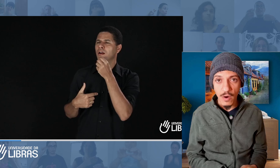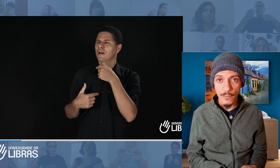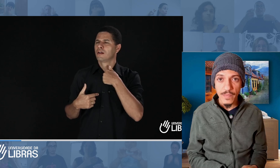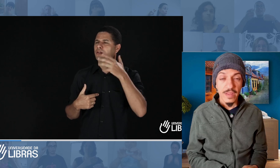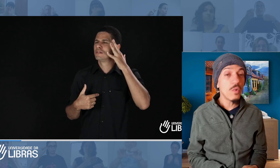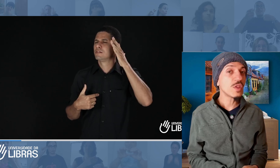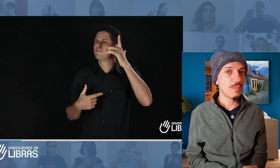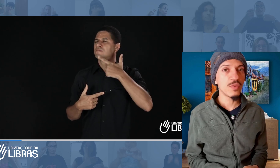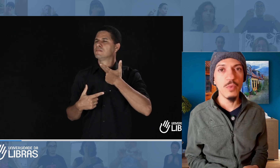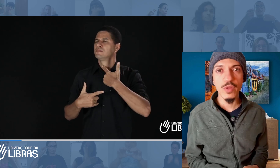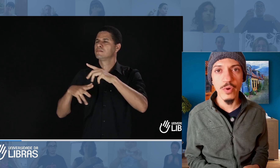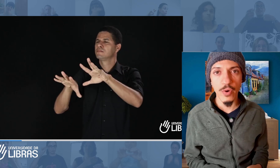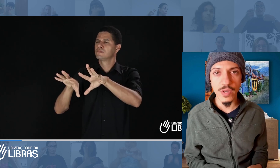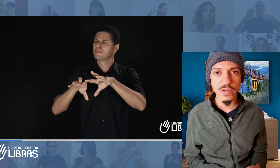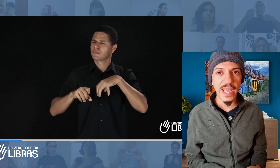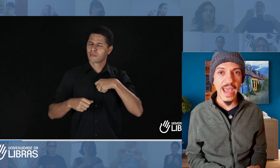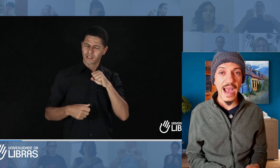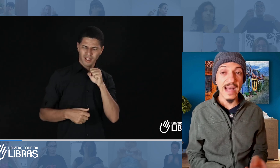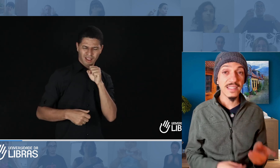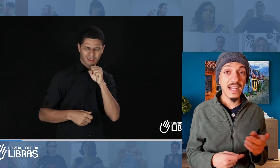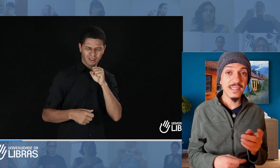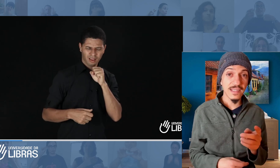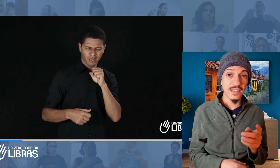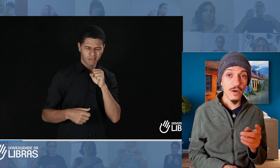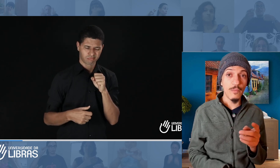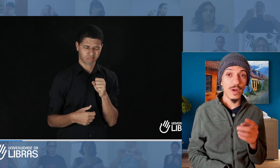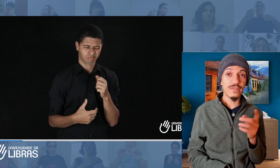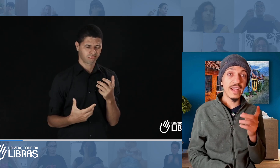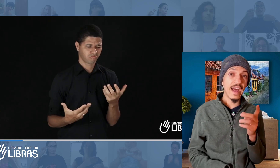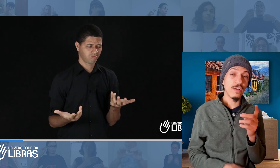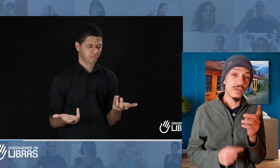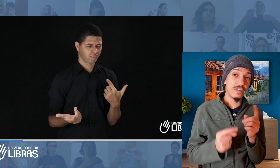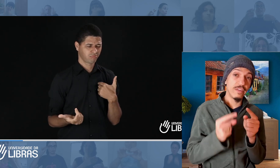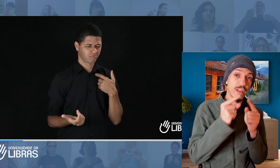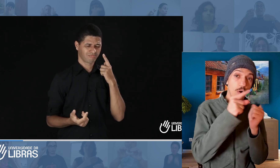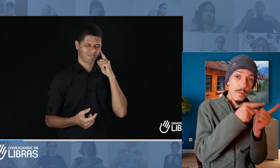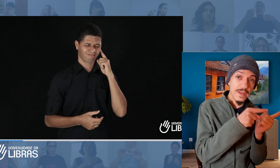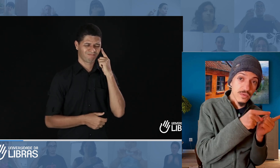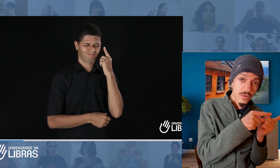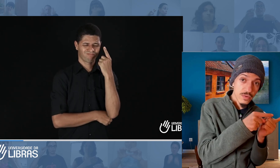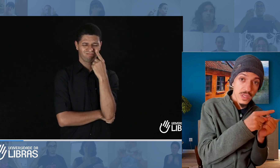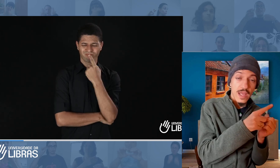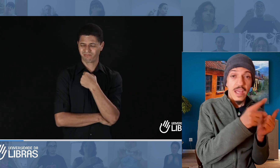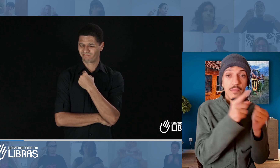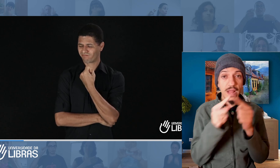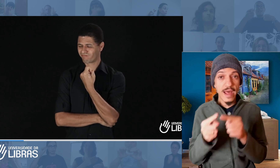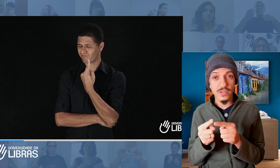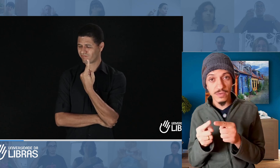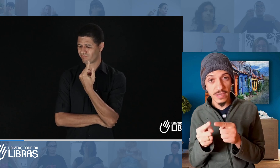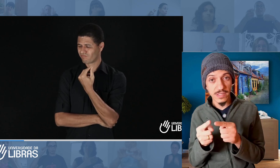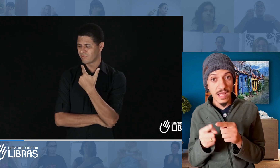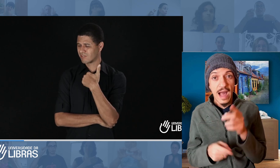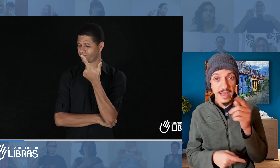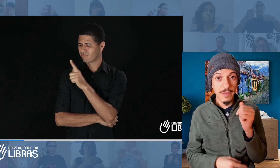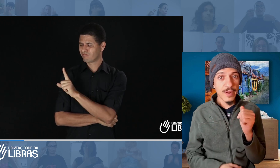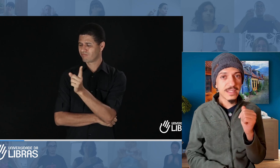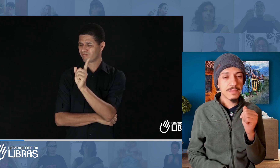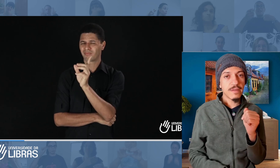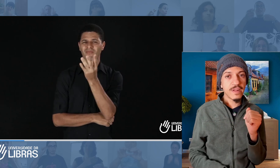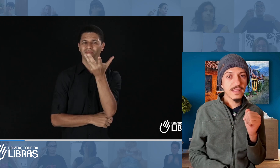Tem um outro ponto muito curioso que é a sinalização pode variar inclusive entre homens surdos e mulheres surdas. Aqui, por exemplo, está vendo a